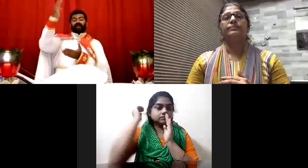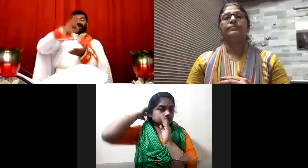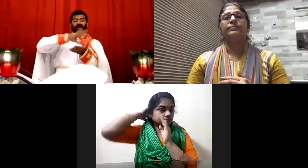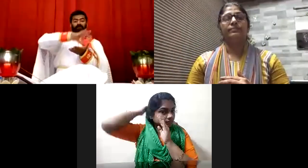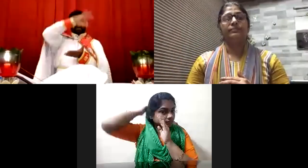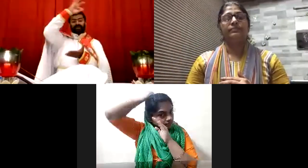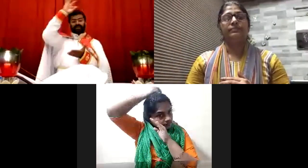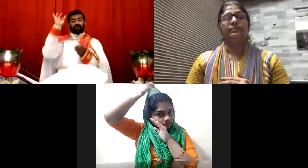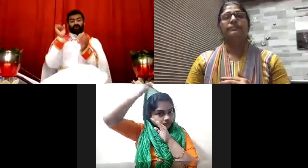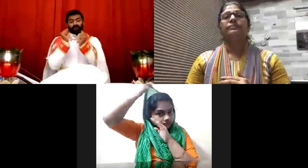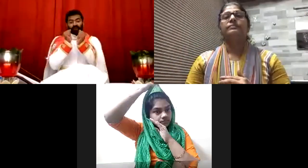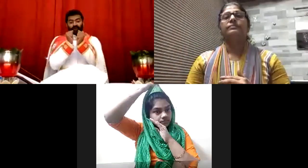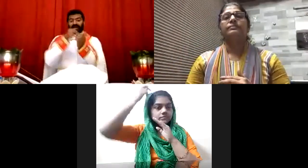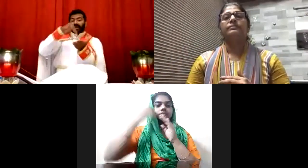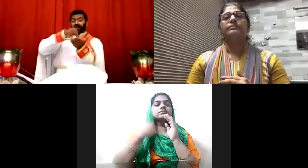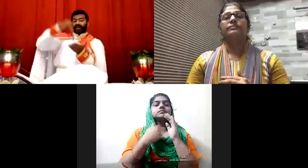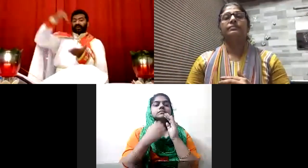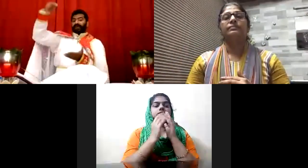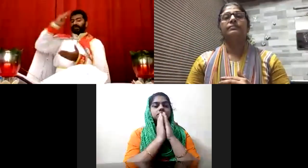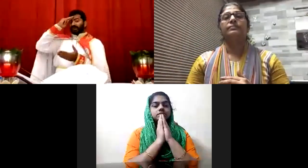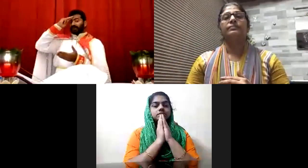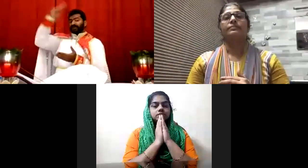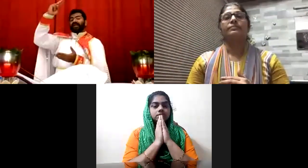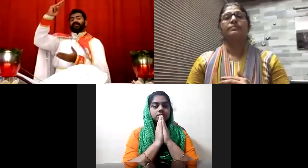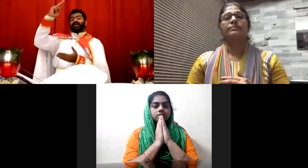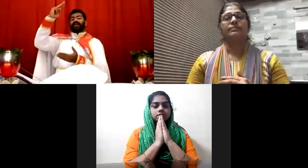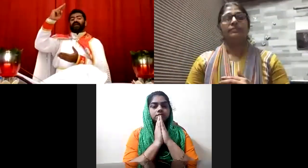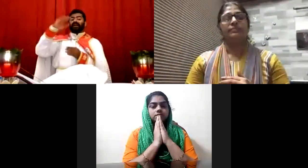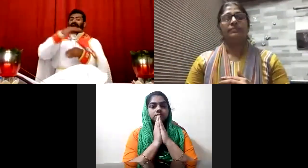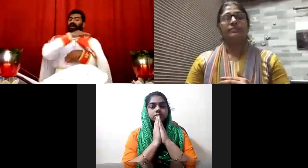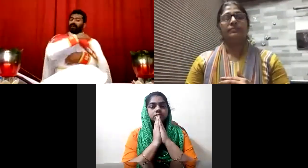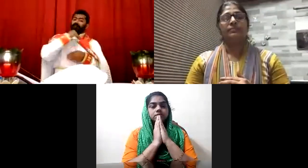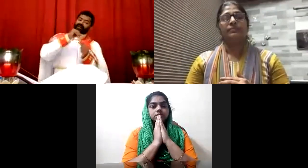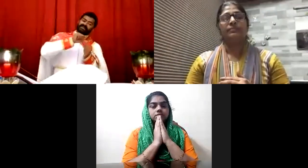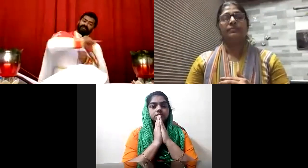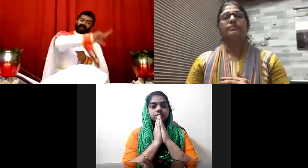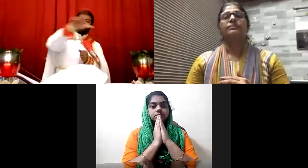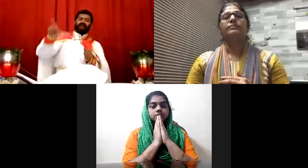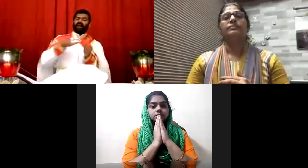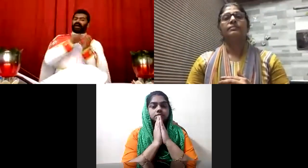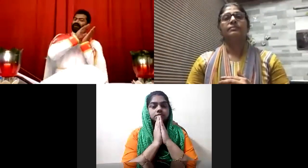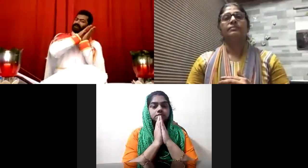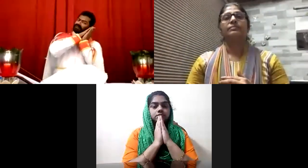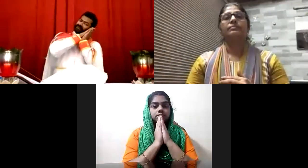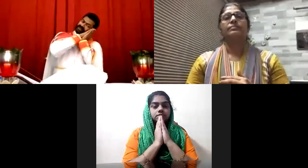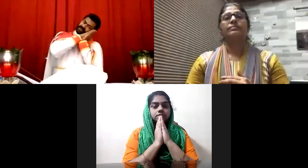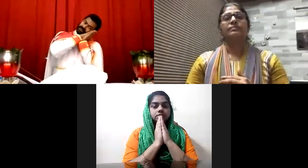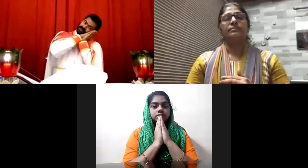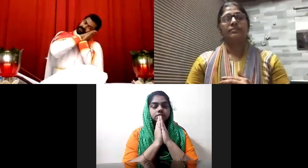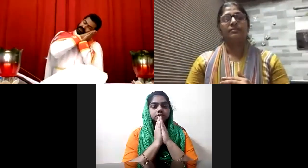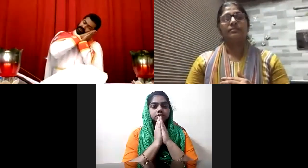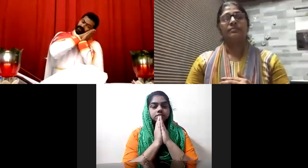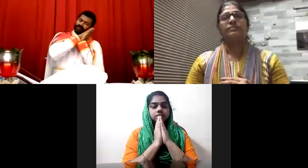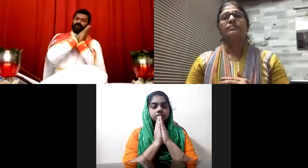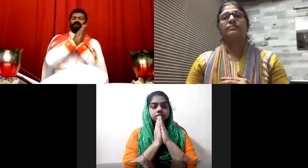നീ മഹത്വത്തോടുകൂടെ ഉയർപ്പിക്കുമെന്ന പ്രതീക്ഷയിൽ മരിച്ചവർ എല്ലാവരും നിദ്ര